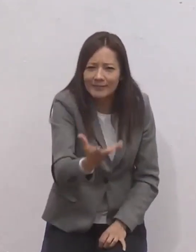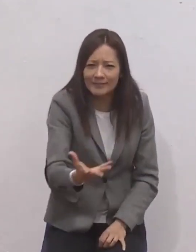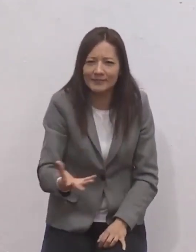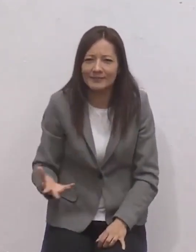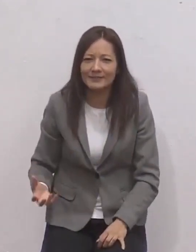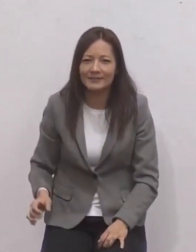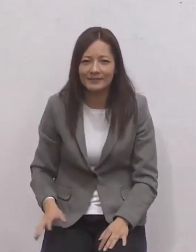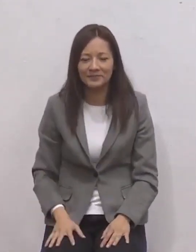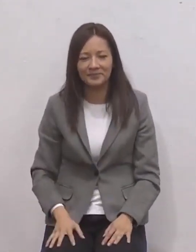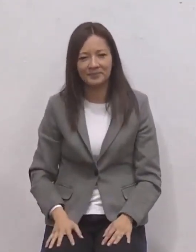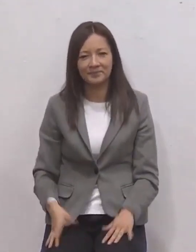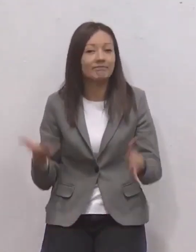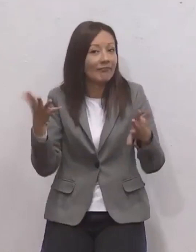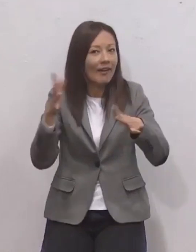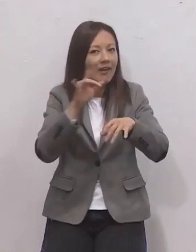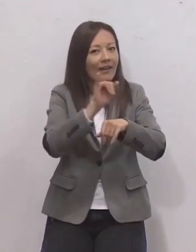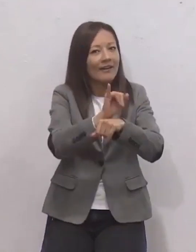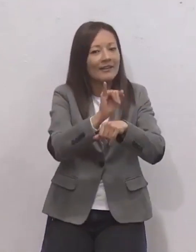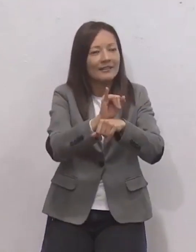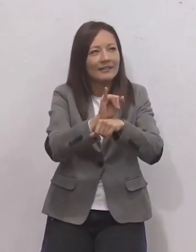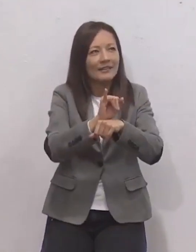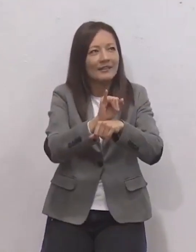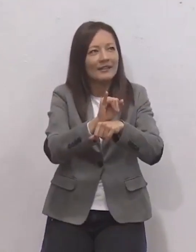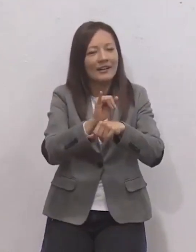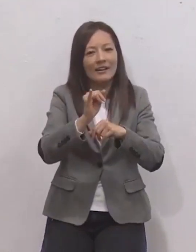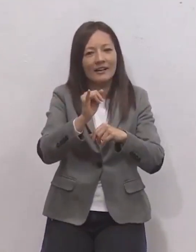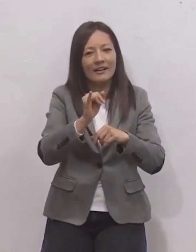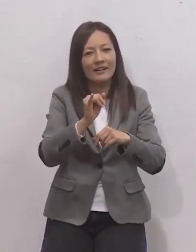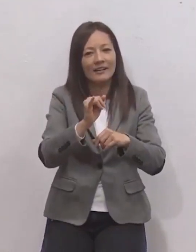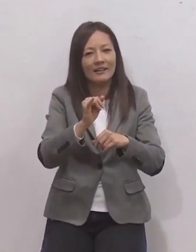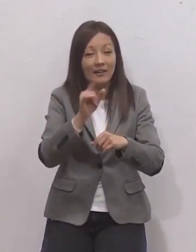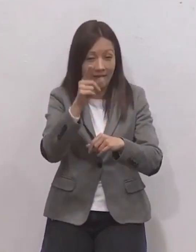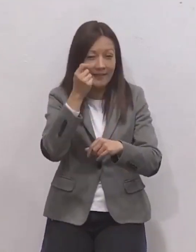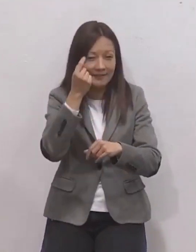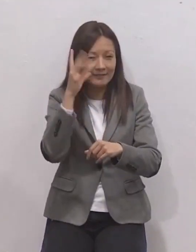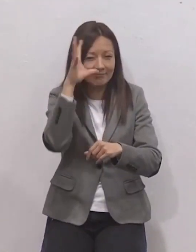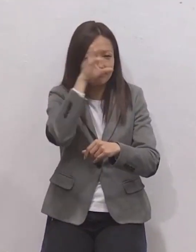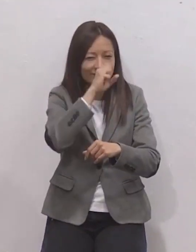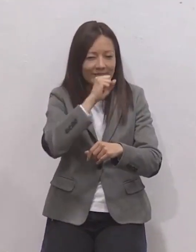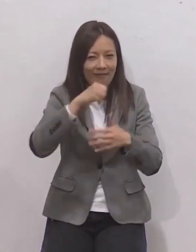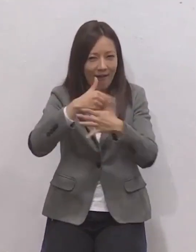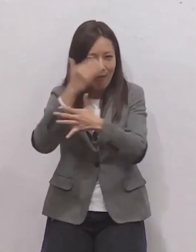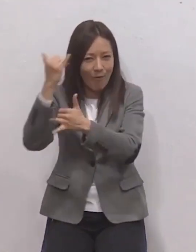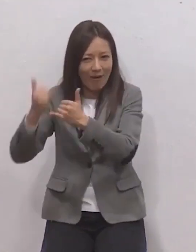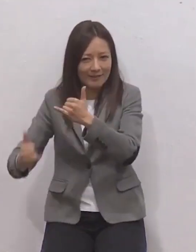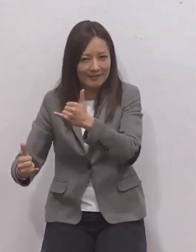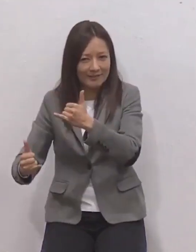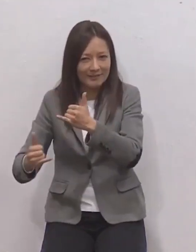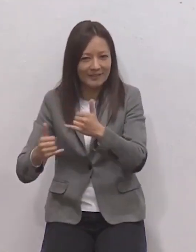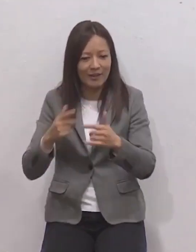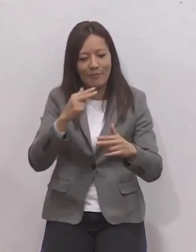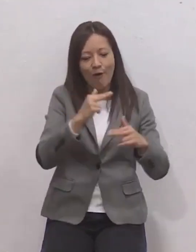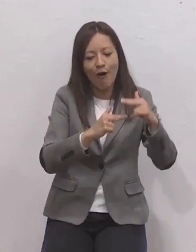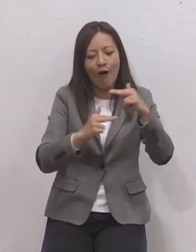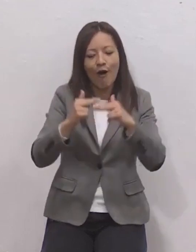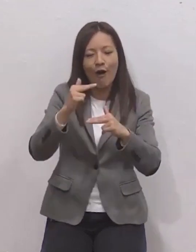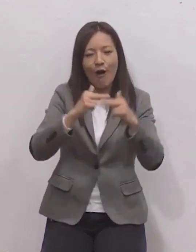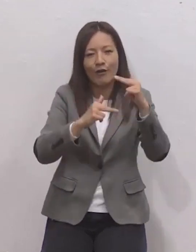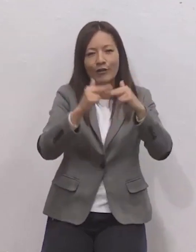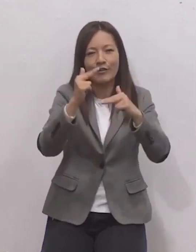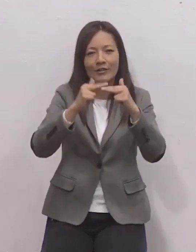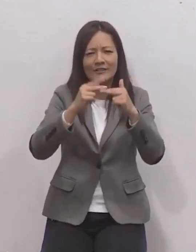son preciosos. Es como si la iglesia estuviera construida, ahora sí va a entender lo que dice Apocalipsis, con carbunclo,